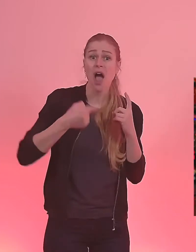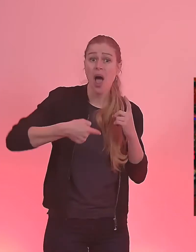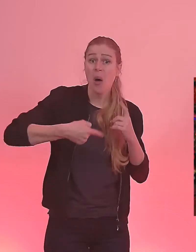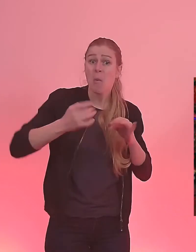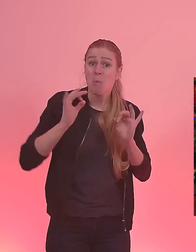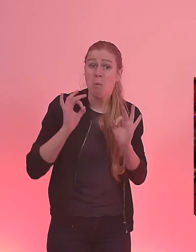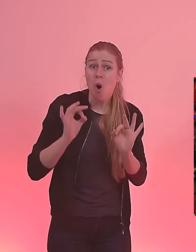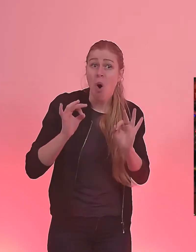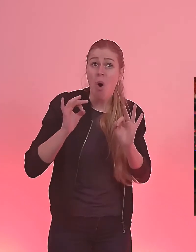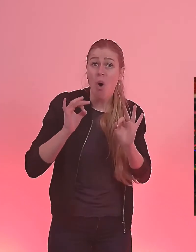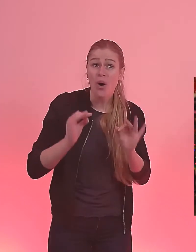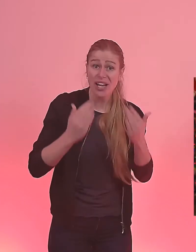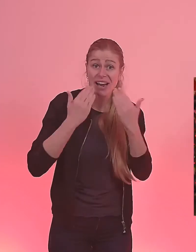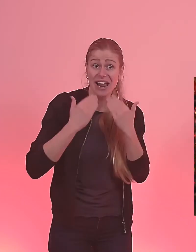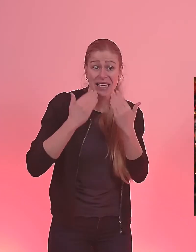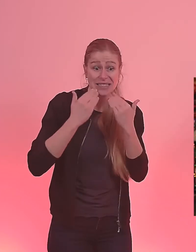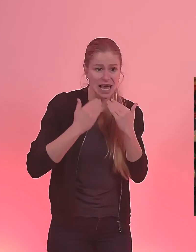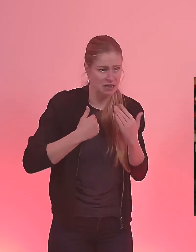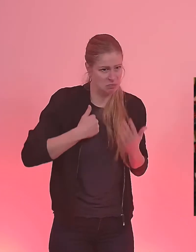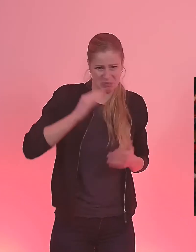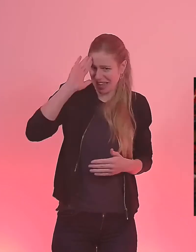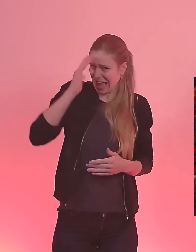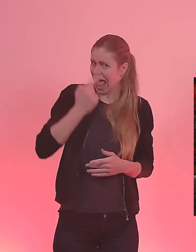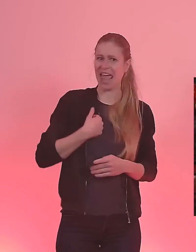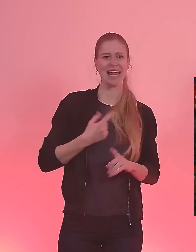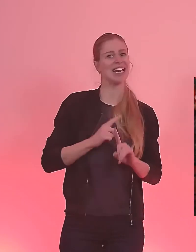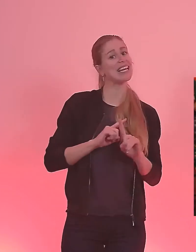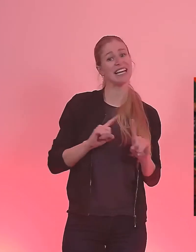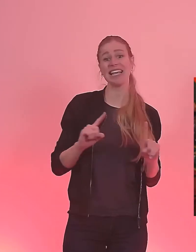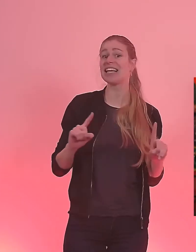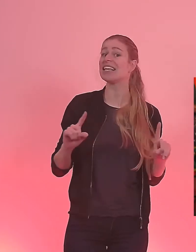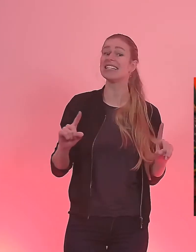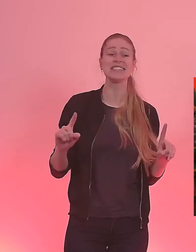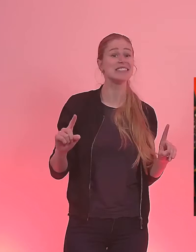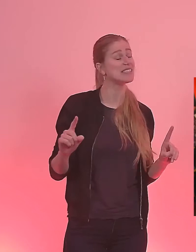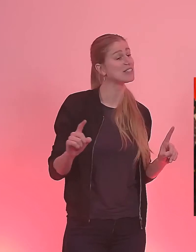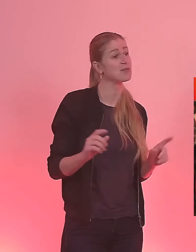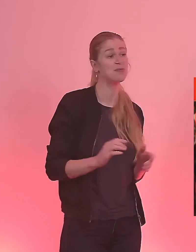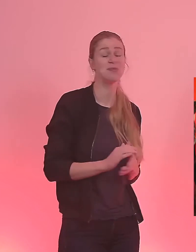Hoe ik ook denk, een mooier geschenk ken ik